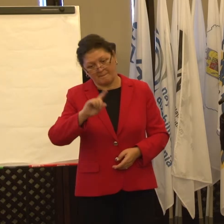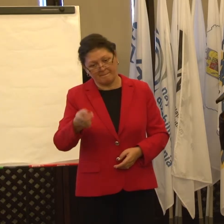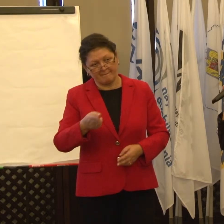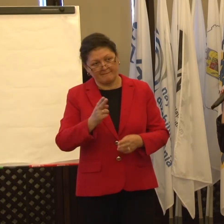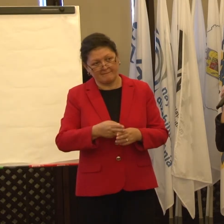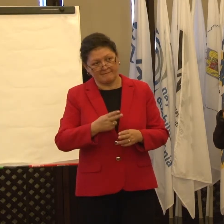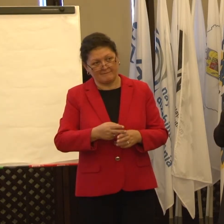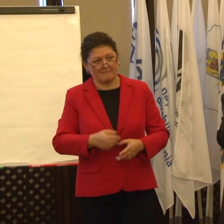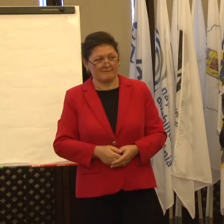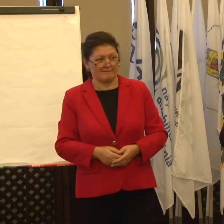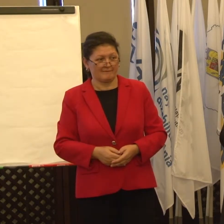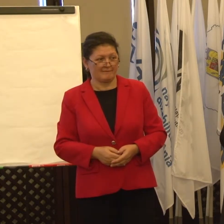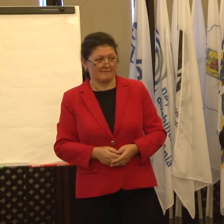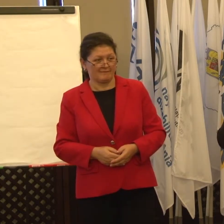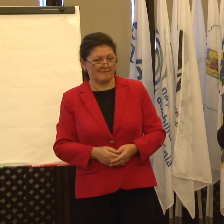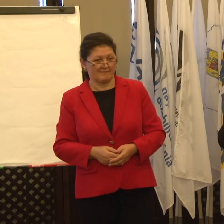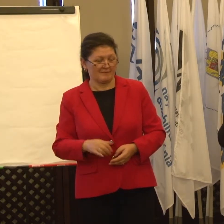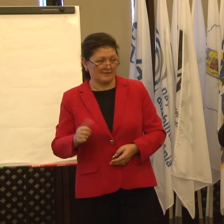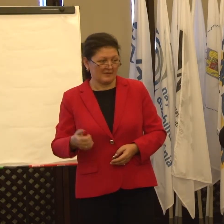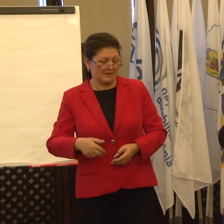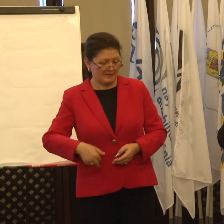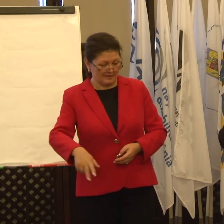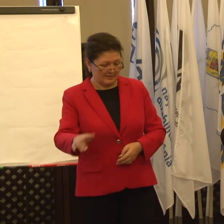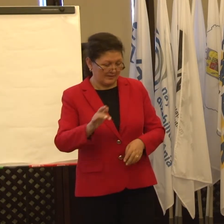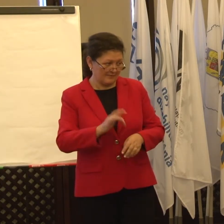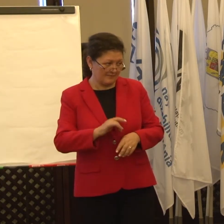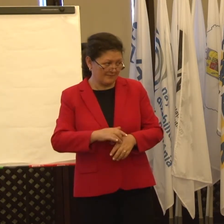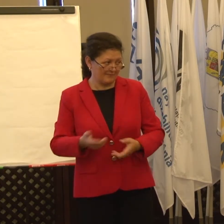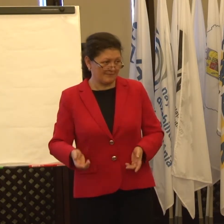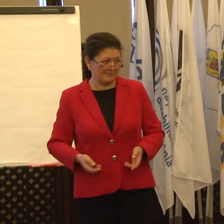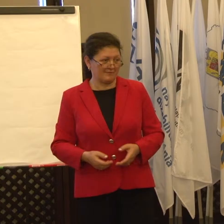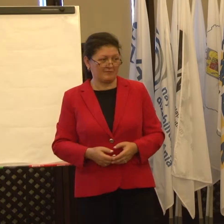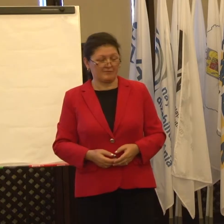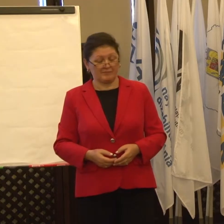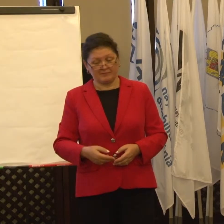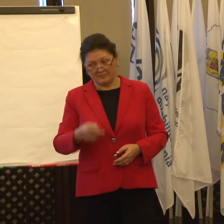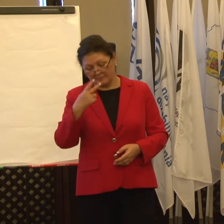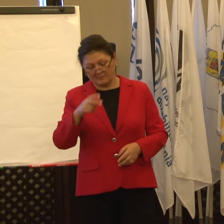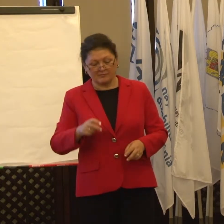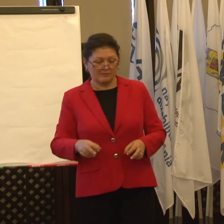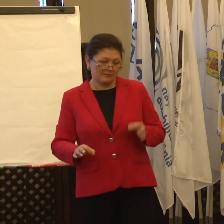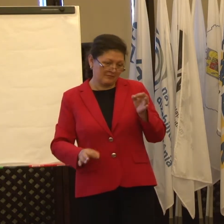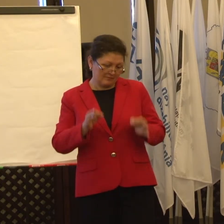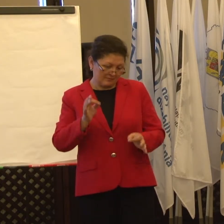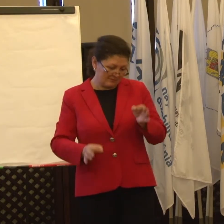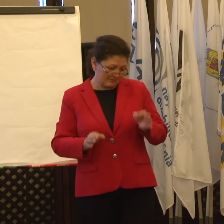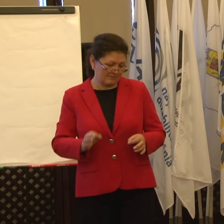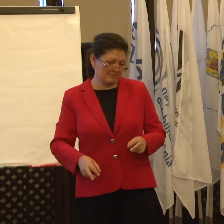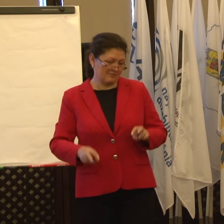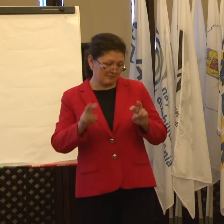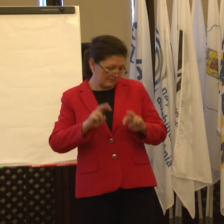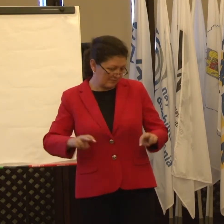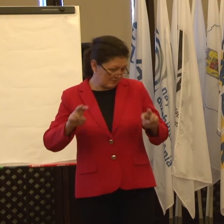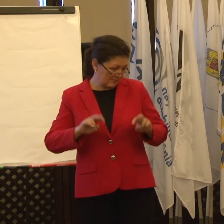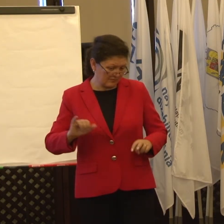să intrăm la medici de toate categoriile și trebuie să fim ascultați și nu dați pe ușa afară, pentru